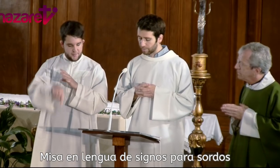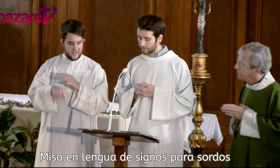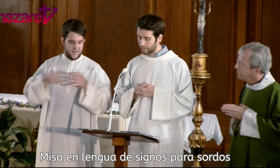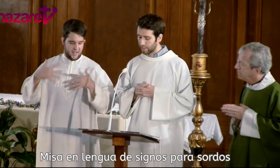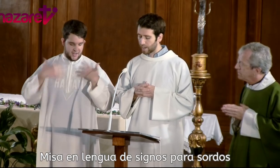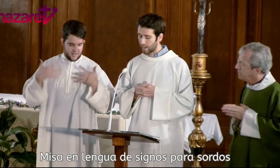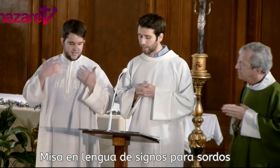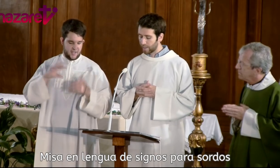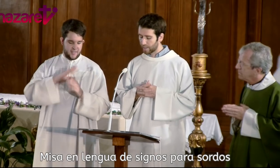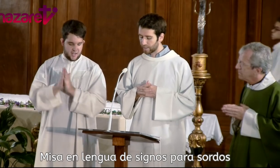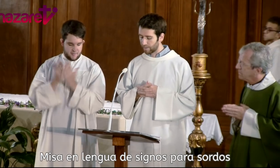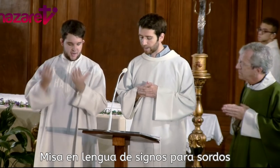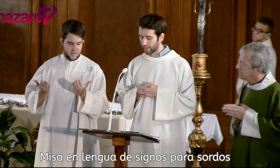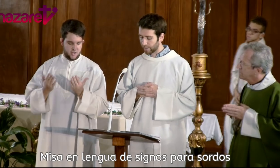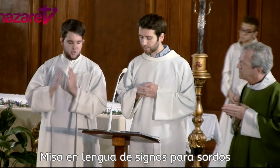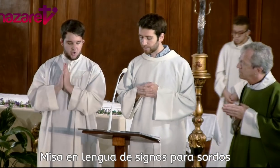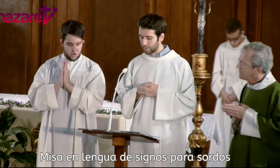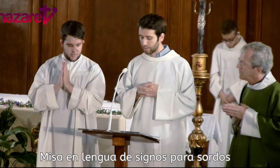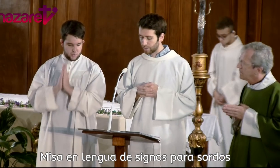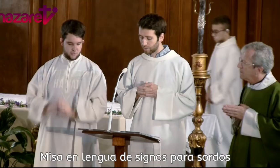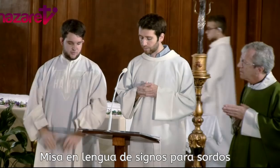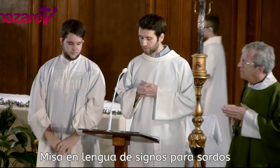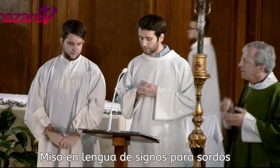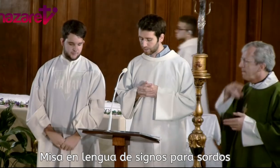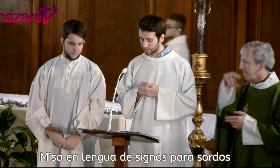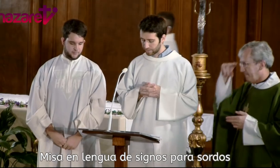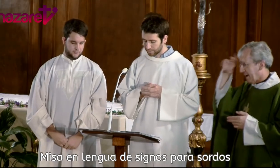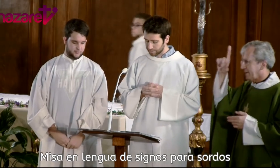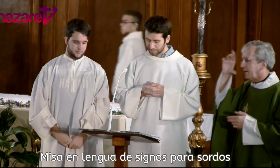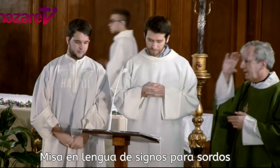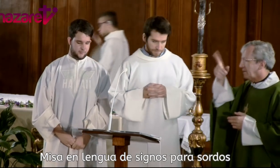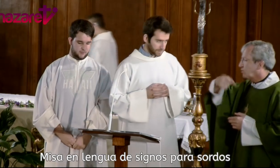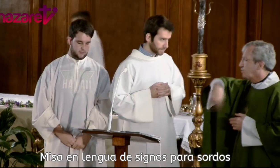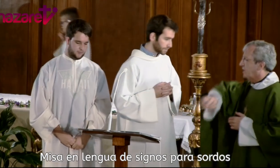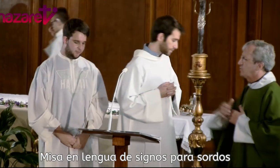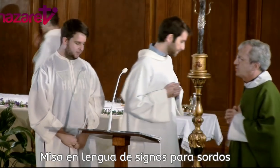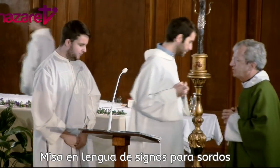profundamente la alegría del Evangelio. Oremos. Padre, escúchanos.